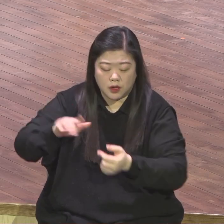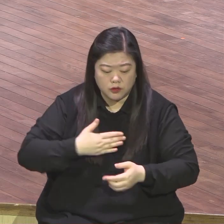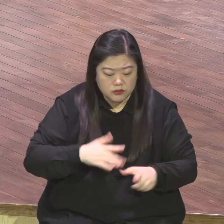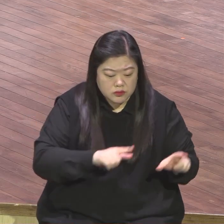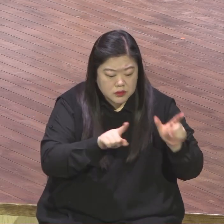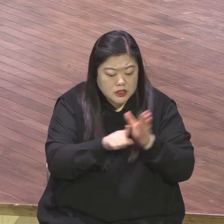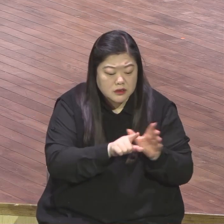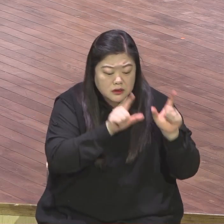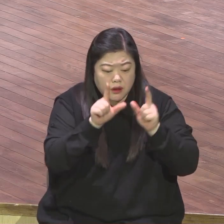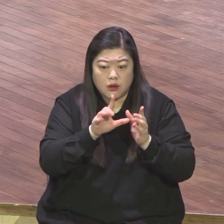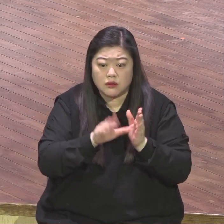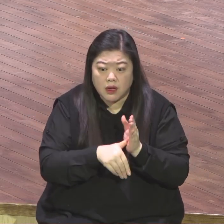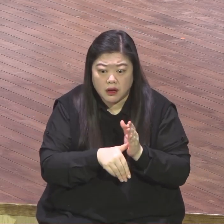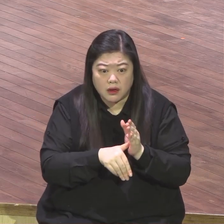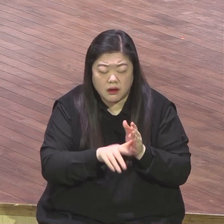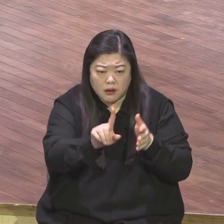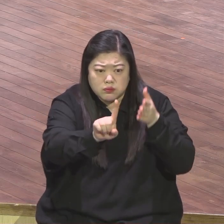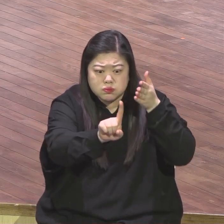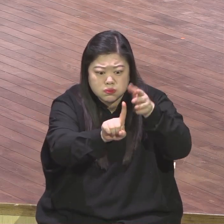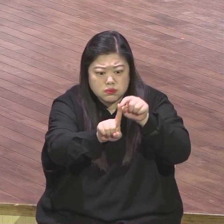도전했는지 답을 얻고